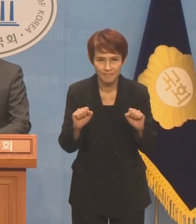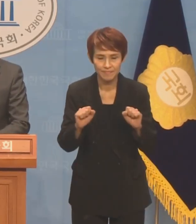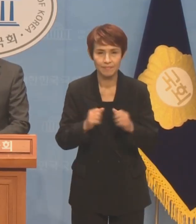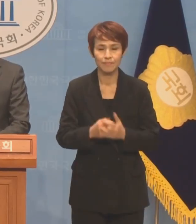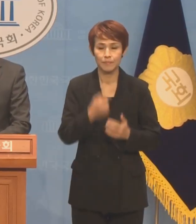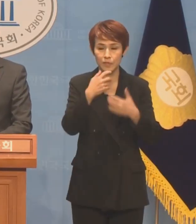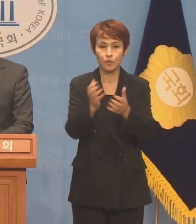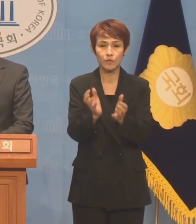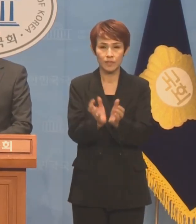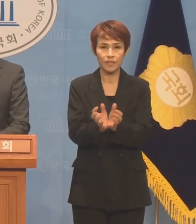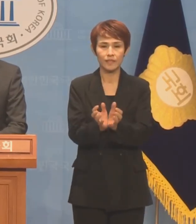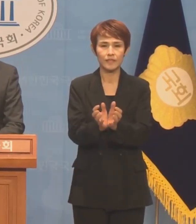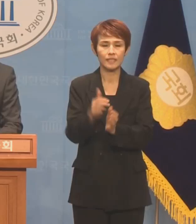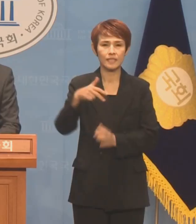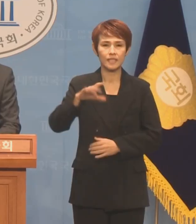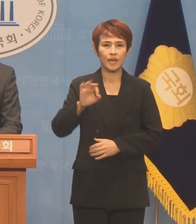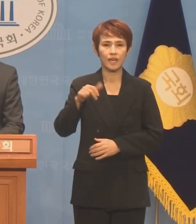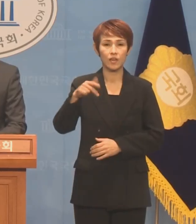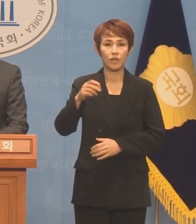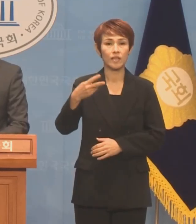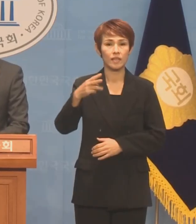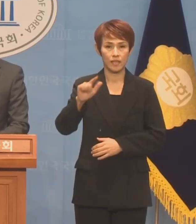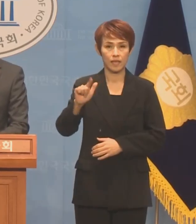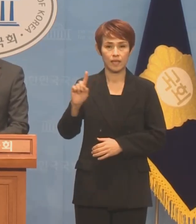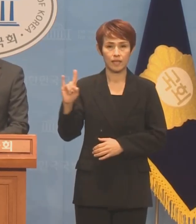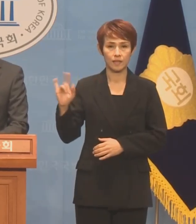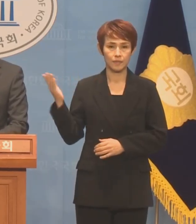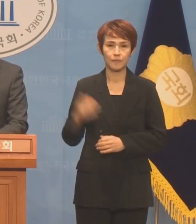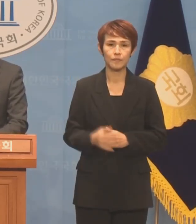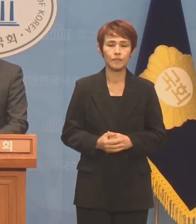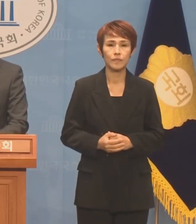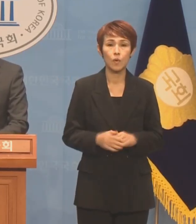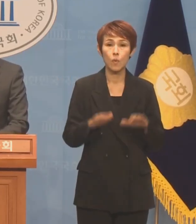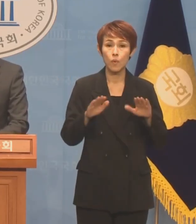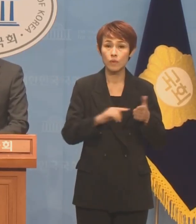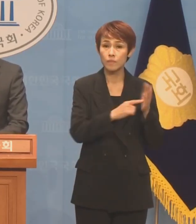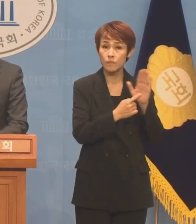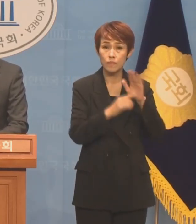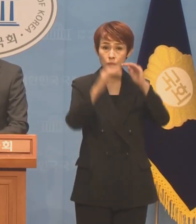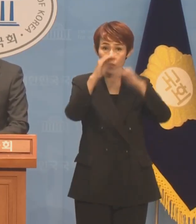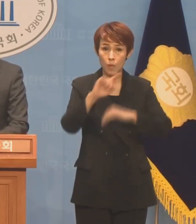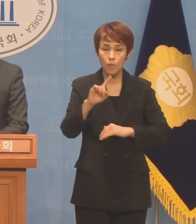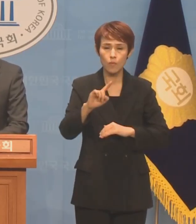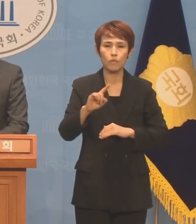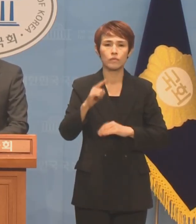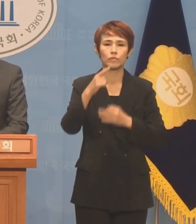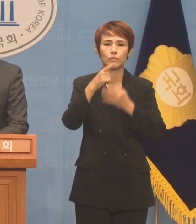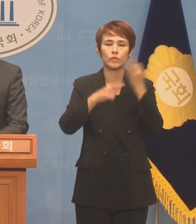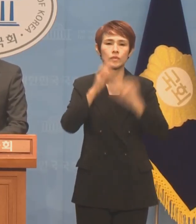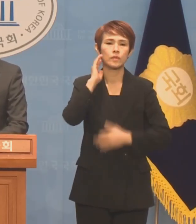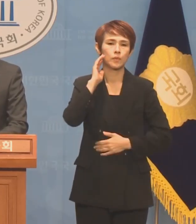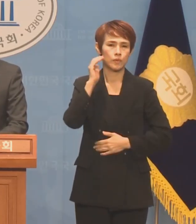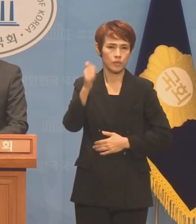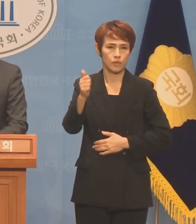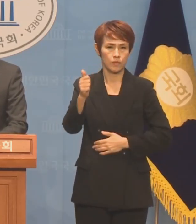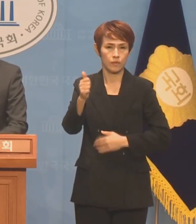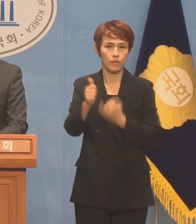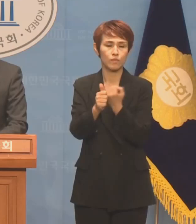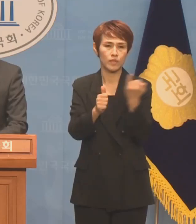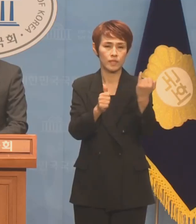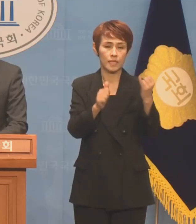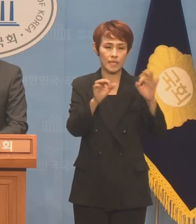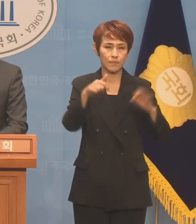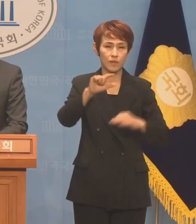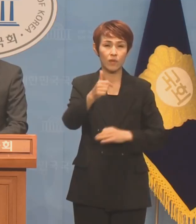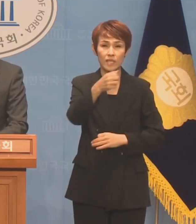안녕하십니까. 더불어민주당 장경태 의원입니다. 저는 오늘 윤석열 대통령의